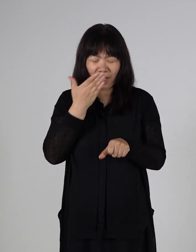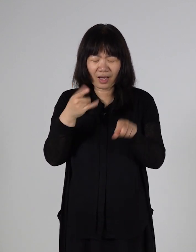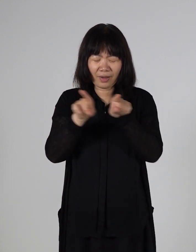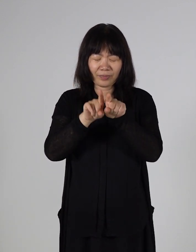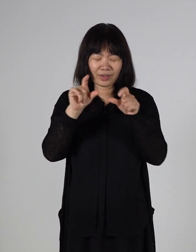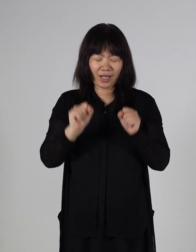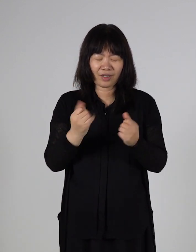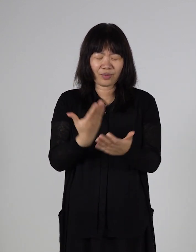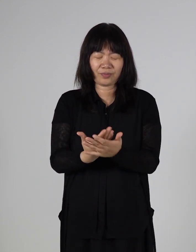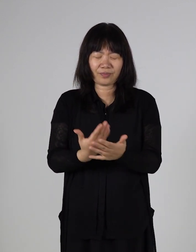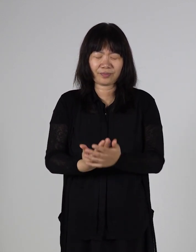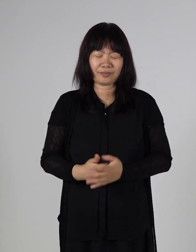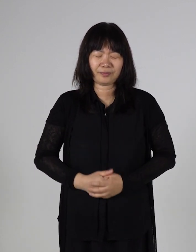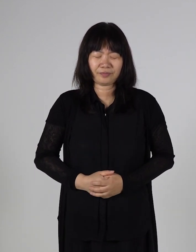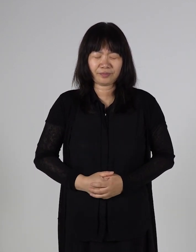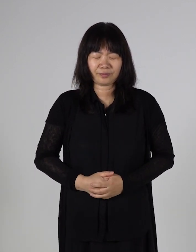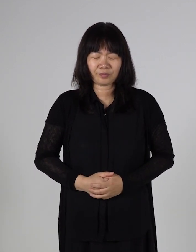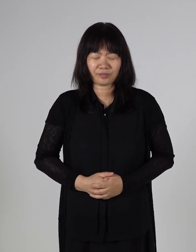함께하여 주시옵소서.